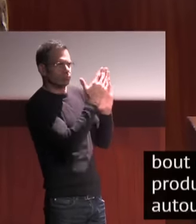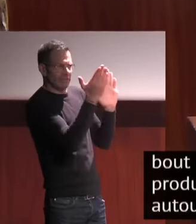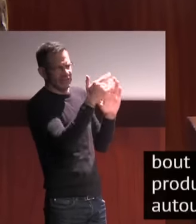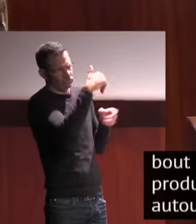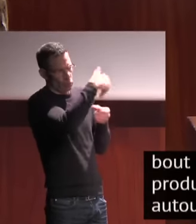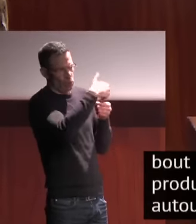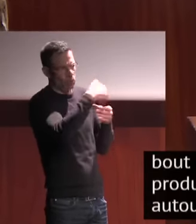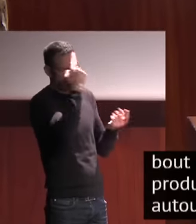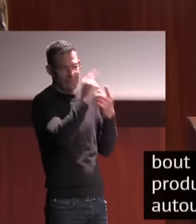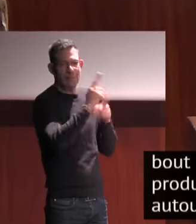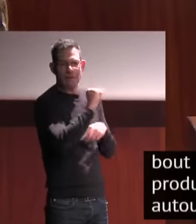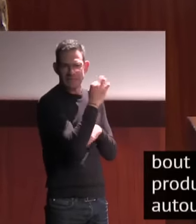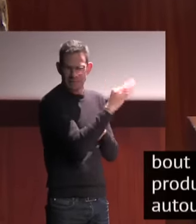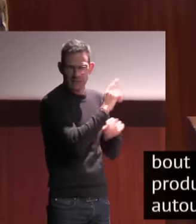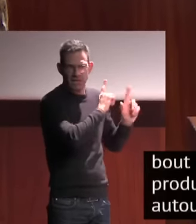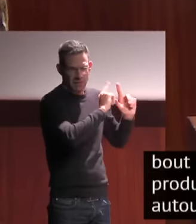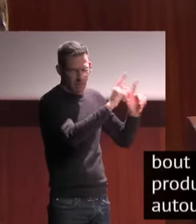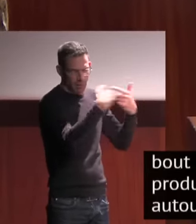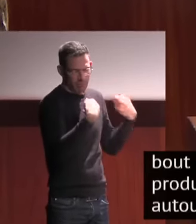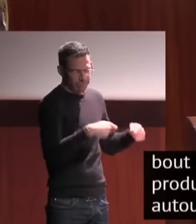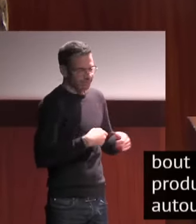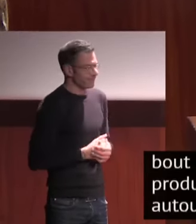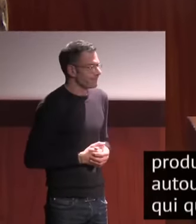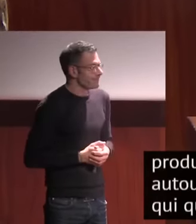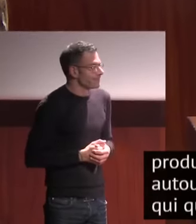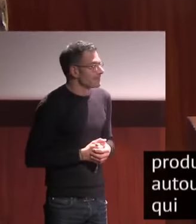LSF, qui traitent de la LSF aussi.